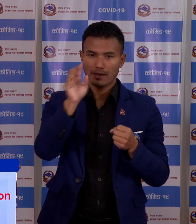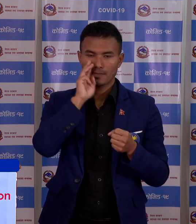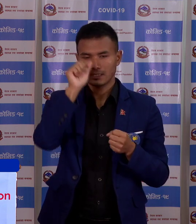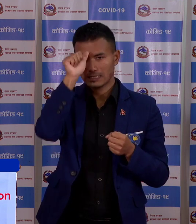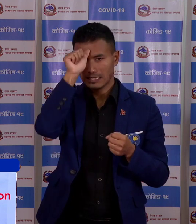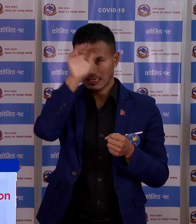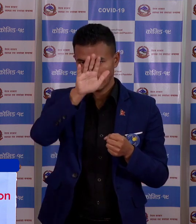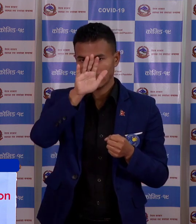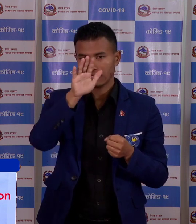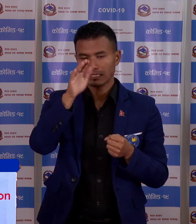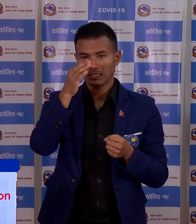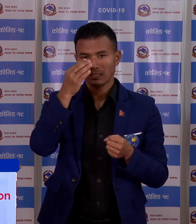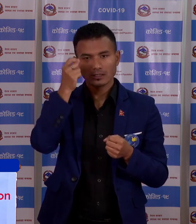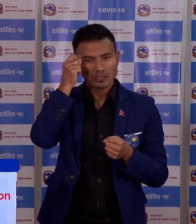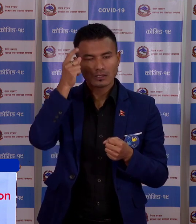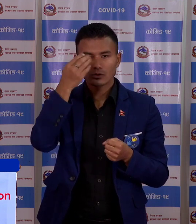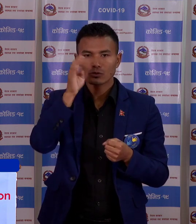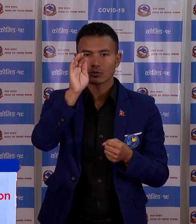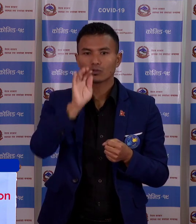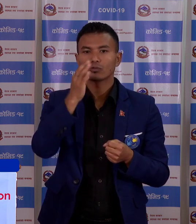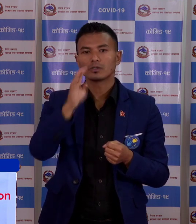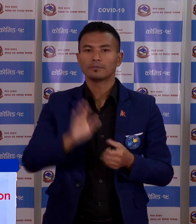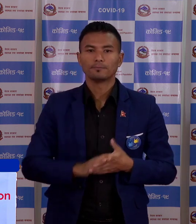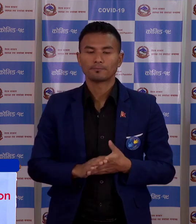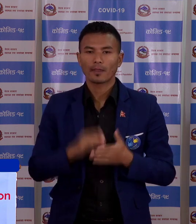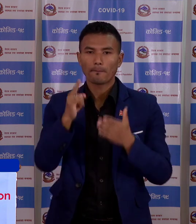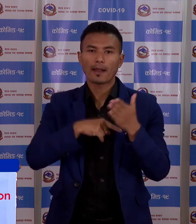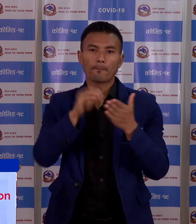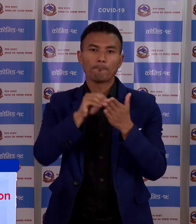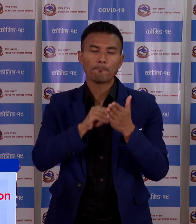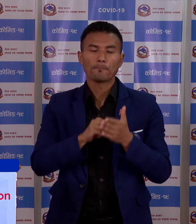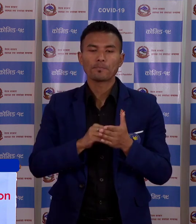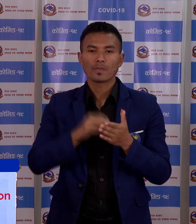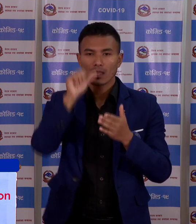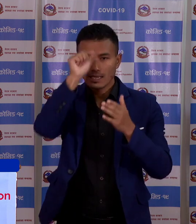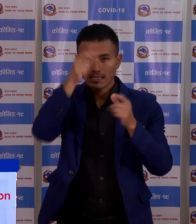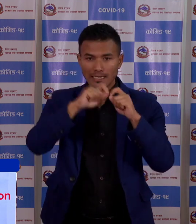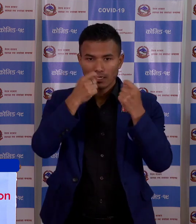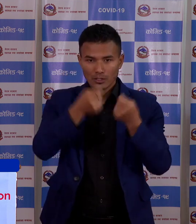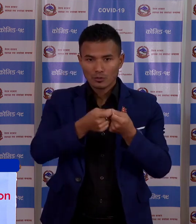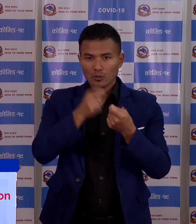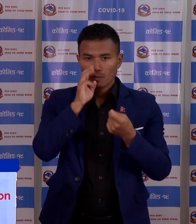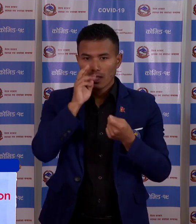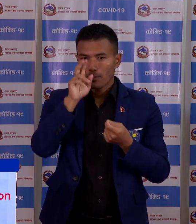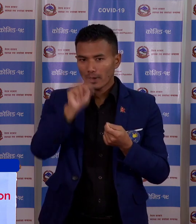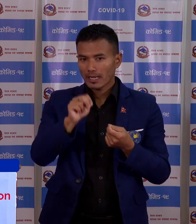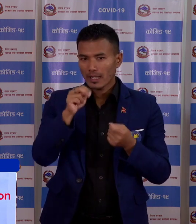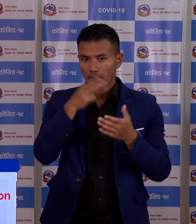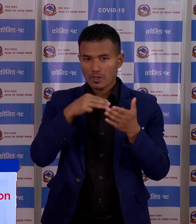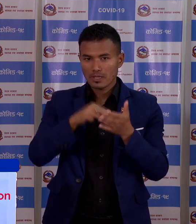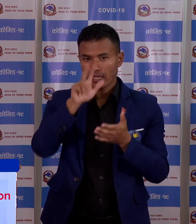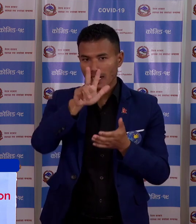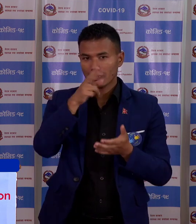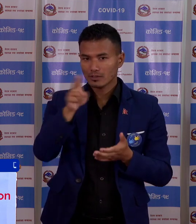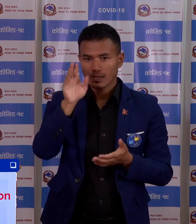जानकार हुना सक्नून छा यो फाराम बरेरा रेड जोन मा परेका वहरू मद्दे आठ